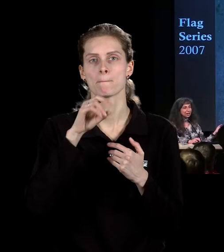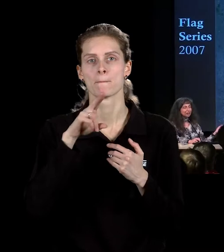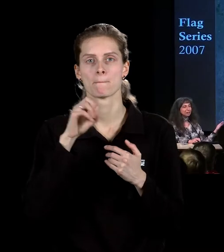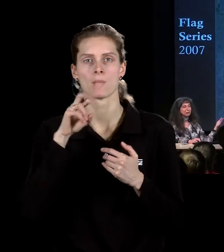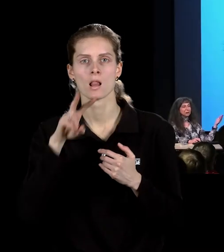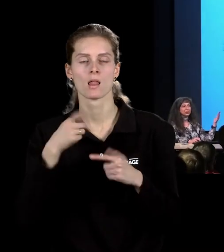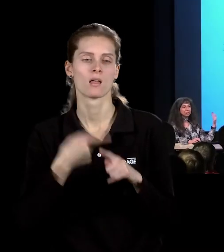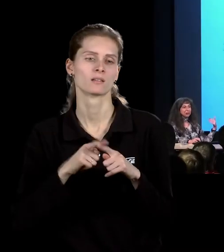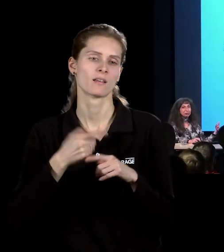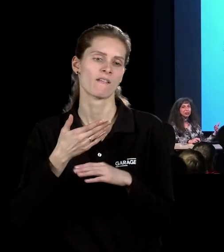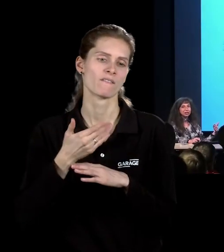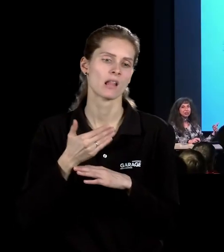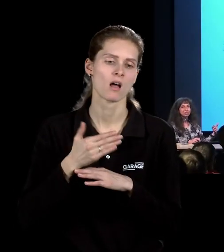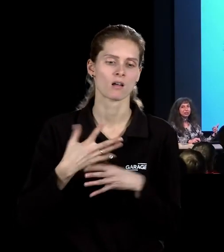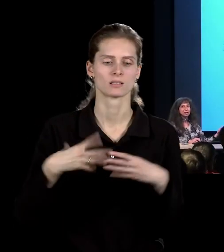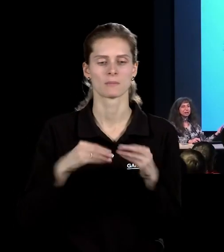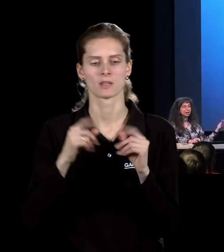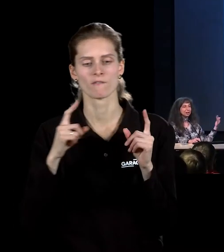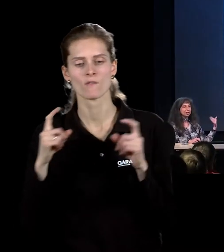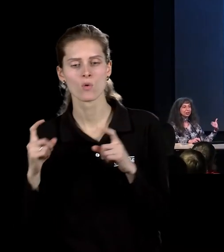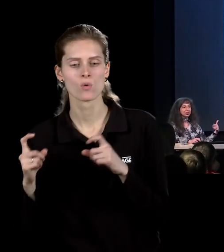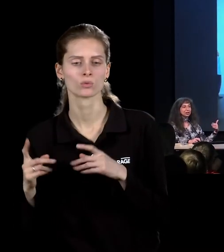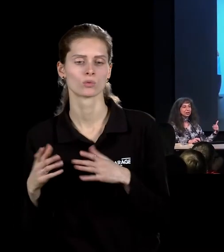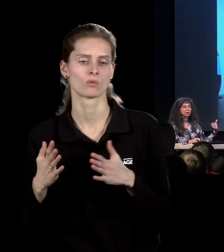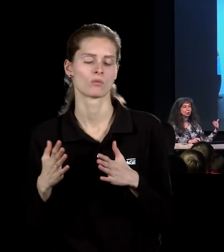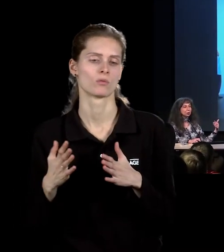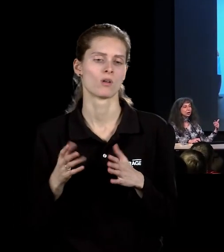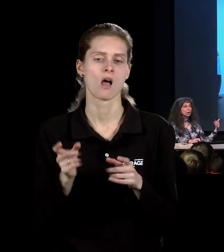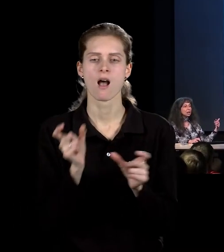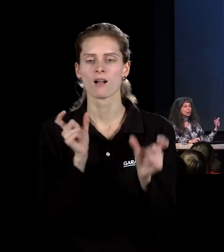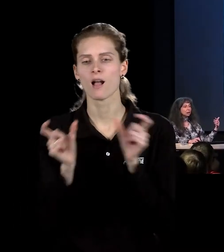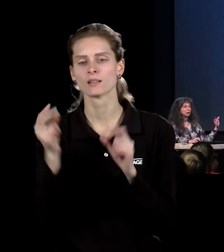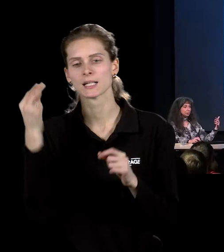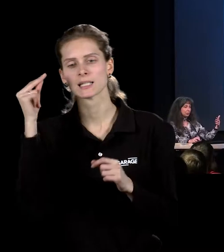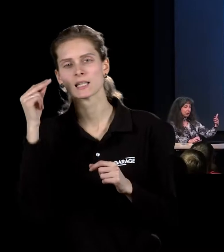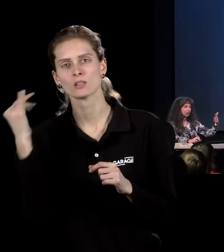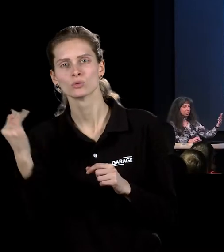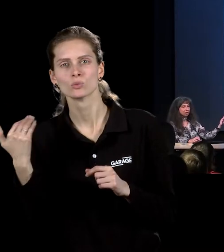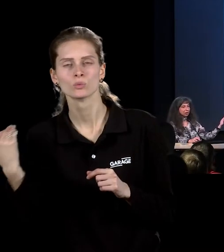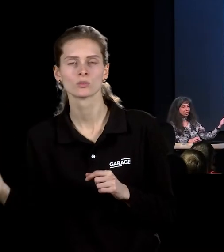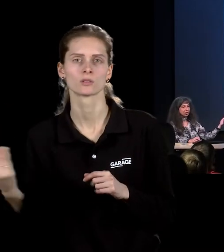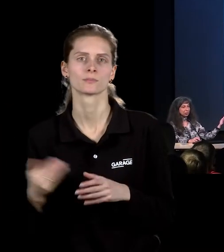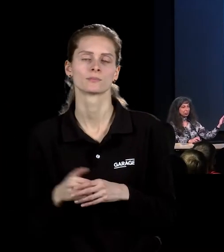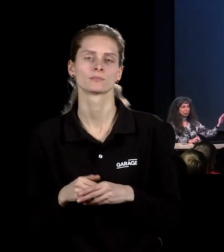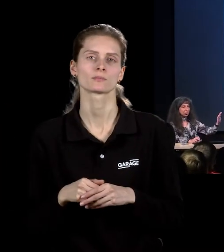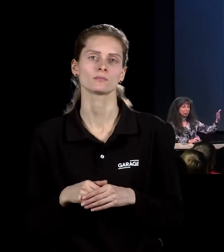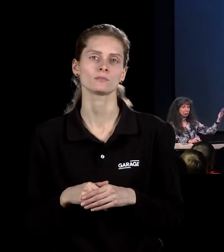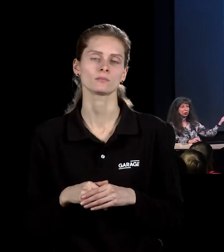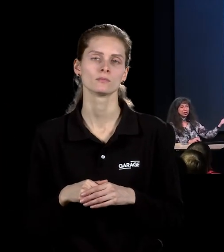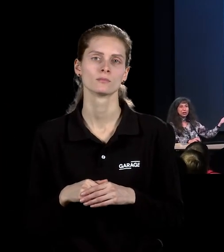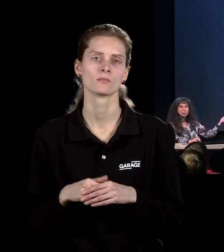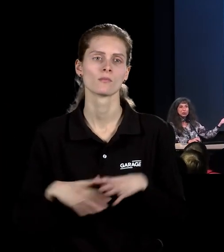это флаги, это семейные фотографии, это какие-то кадры китайской истории, это такая как